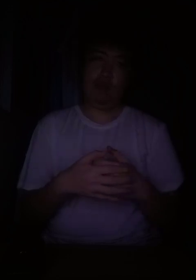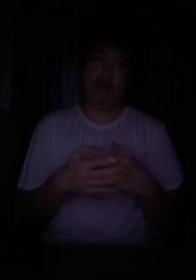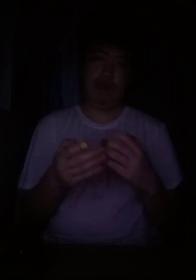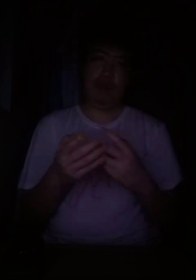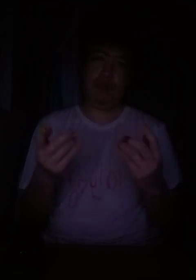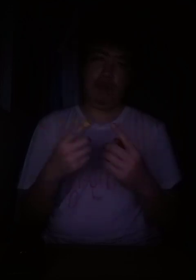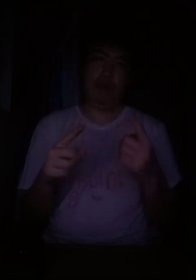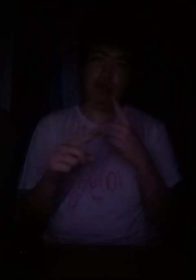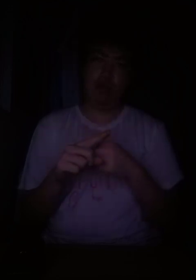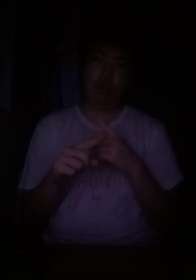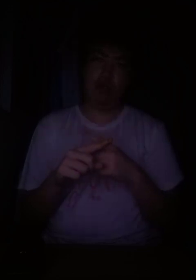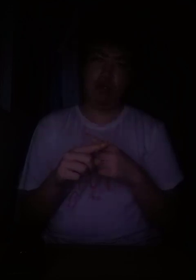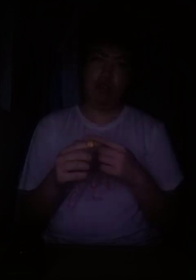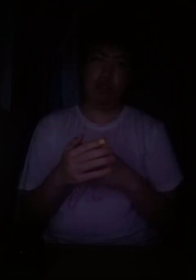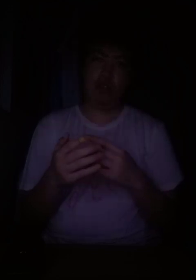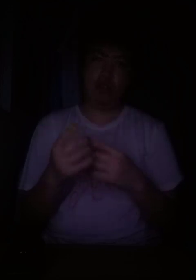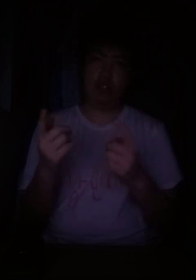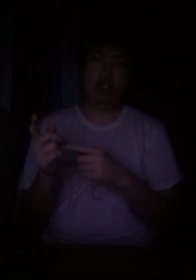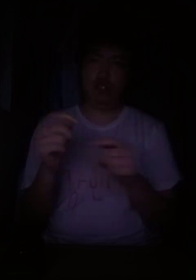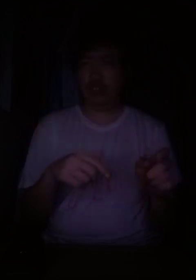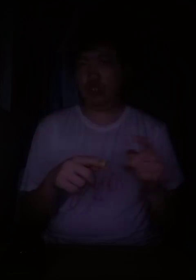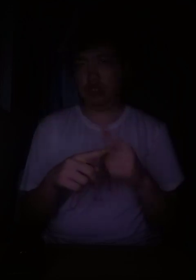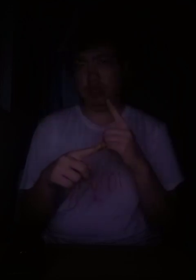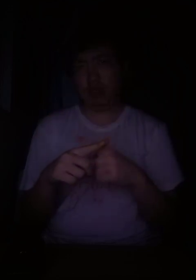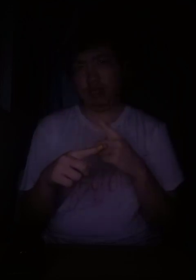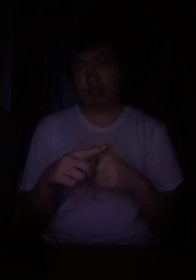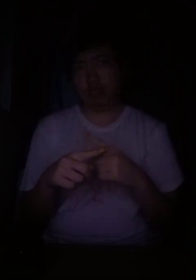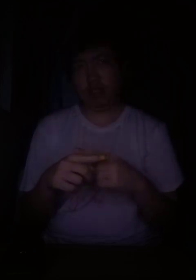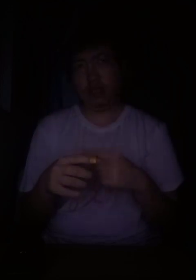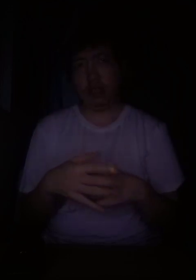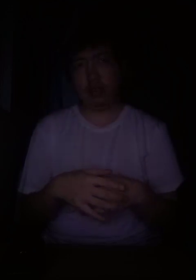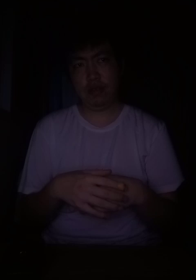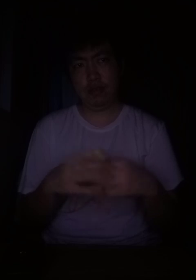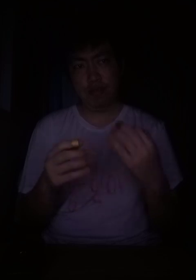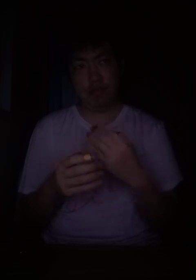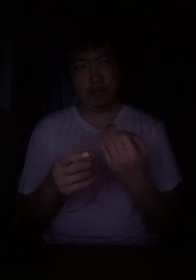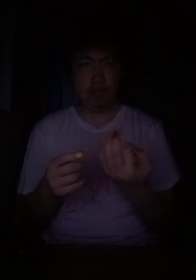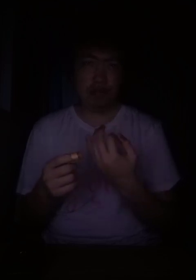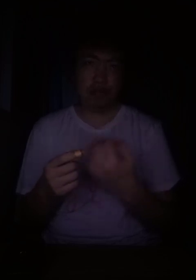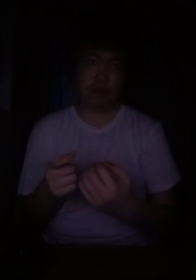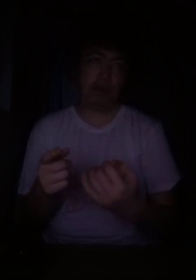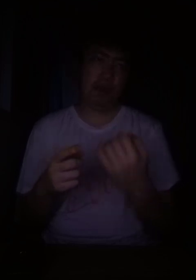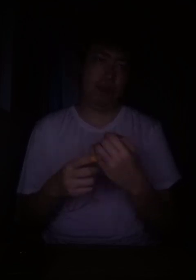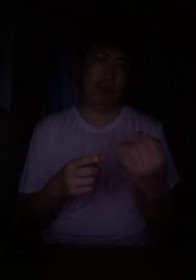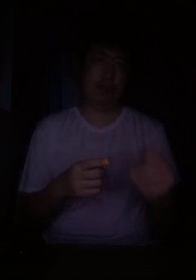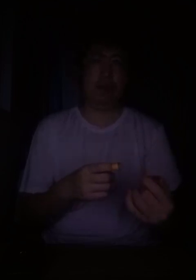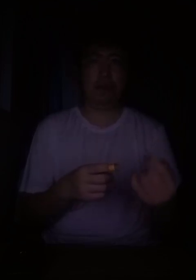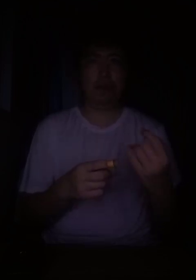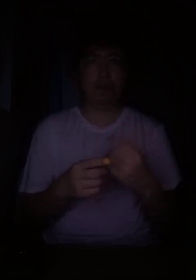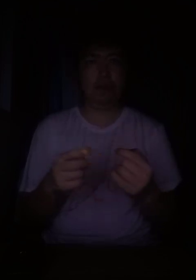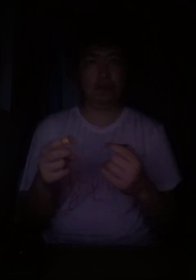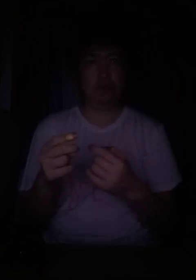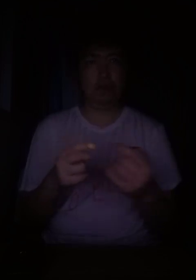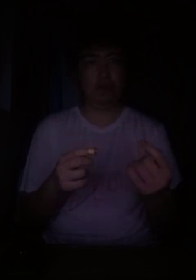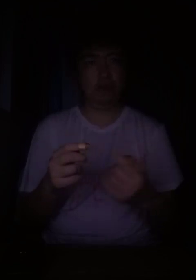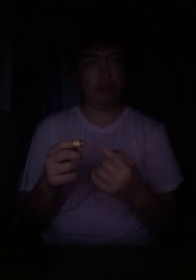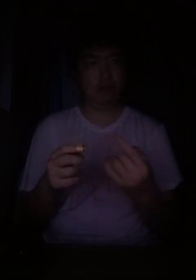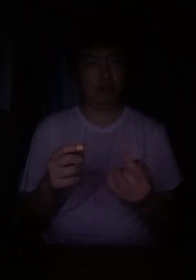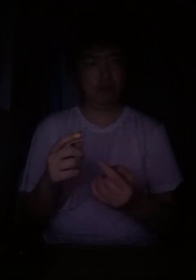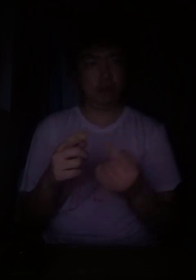우리한테 온 이상은 다시 투견으로 보낼 수 없다. 우리가 소송도 불사하겠다. 예, 우리가 민사소송, 민사책임 다 질 각오가 돼